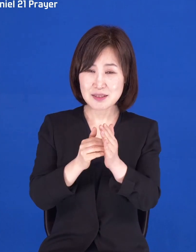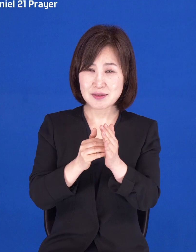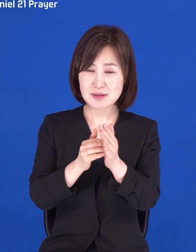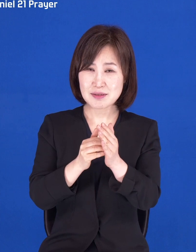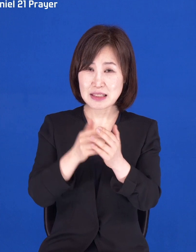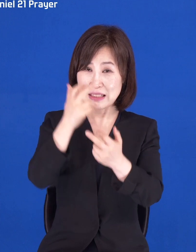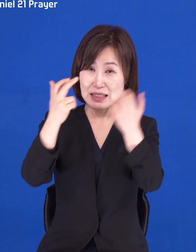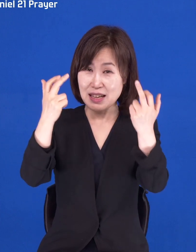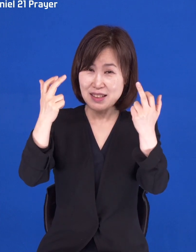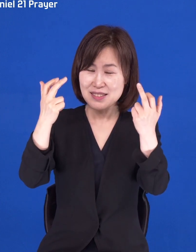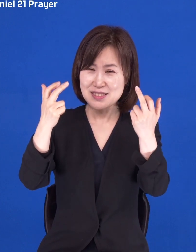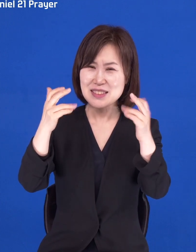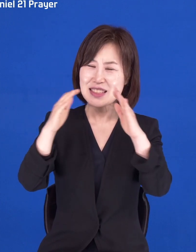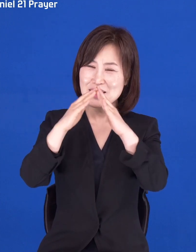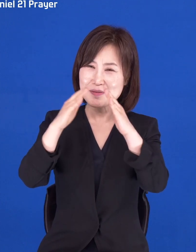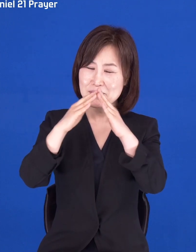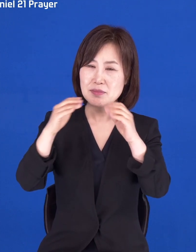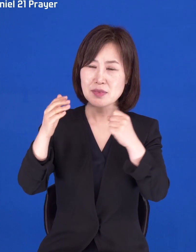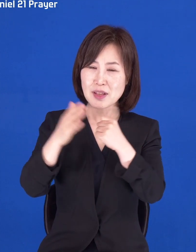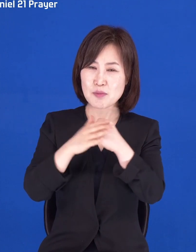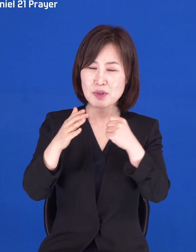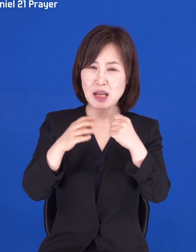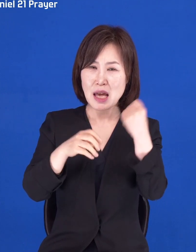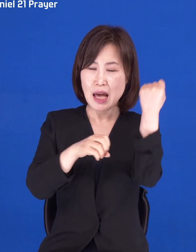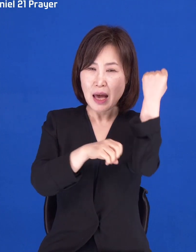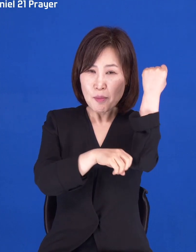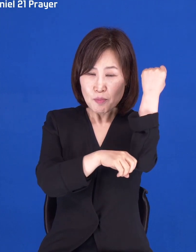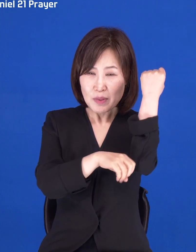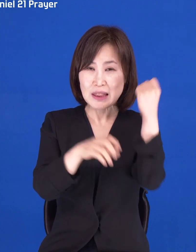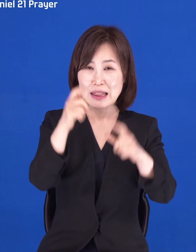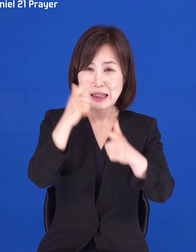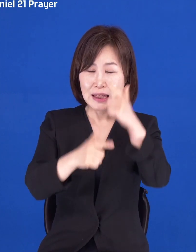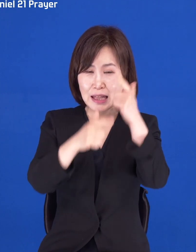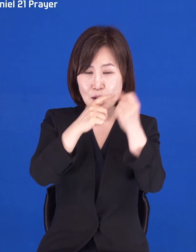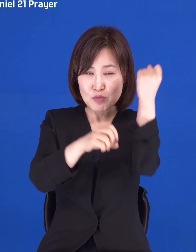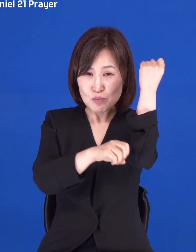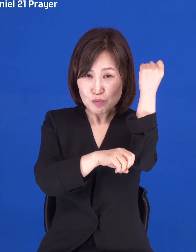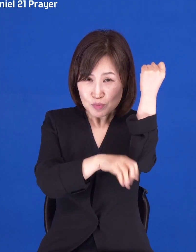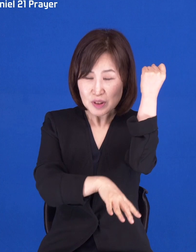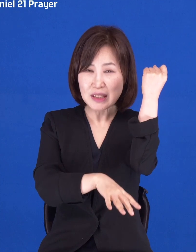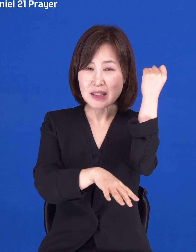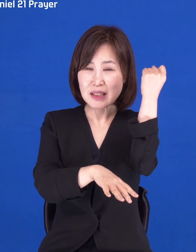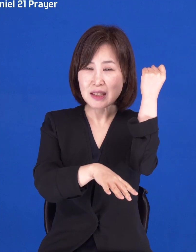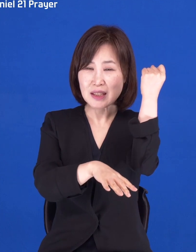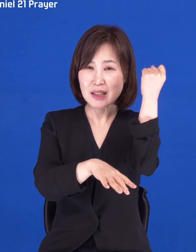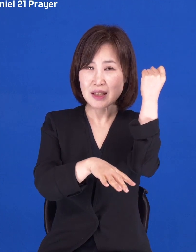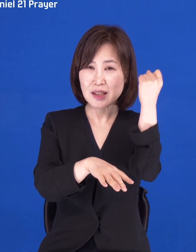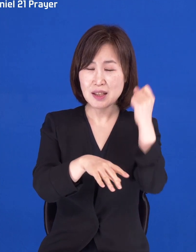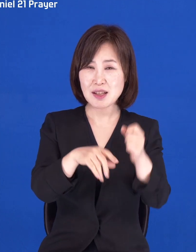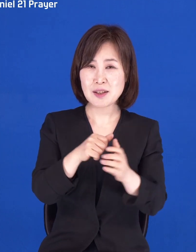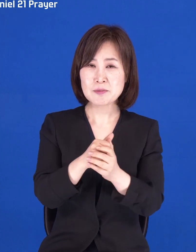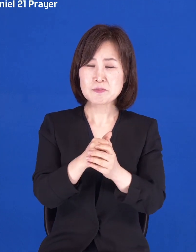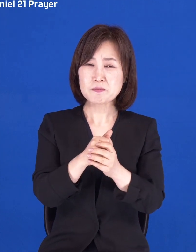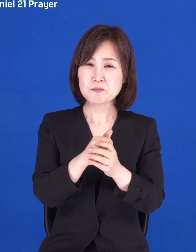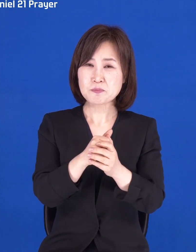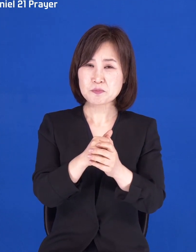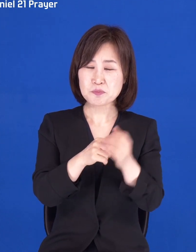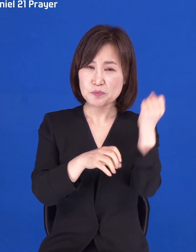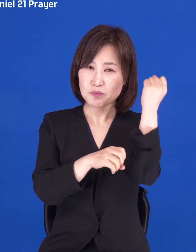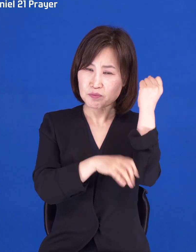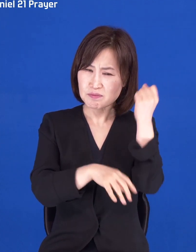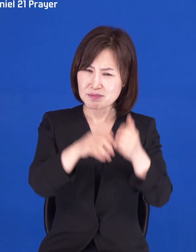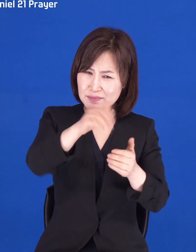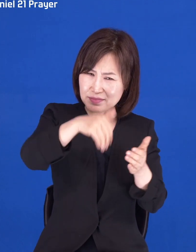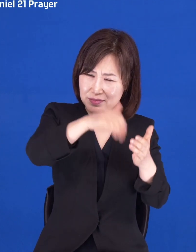올라가서는 나무 뿌리를 달빛을 거의 등불 삼아 나무를 잡초베고 나무 뿌리